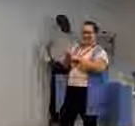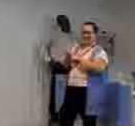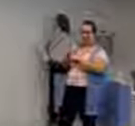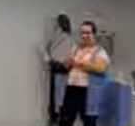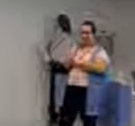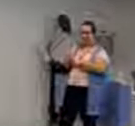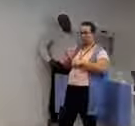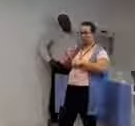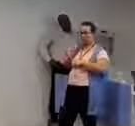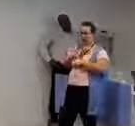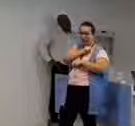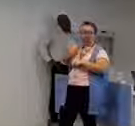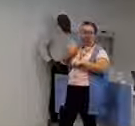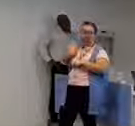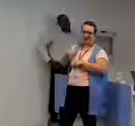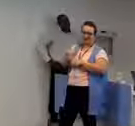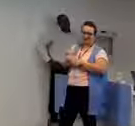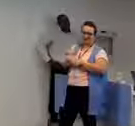Ok?